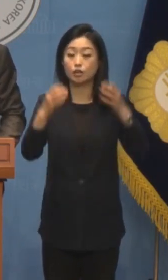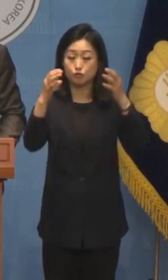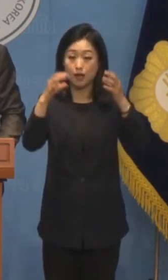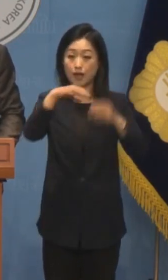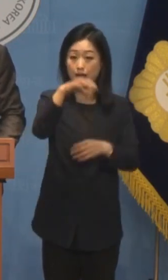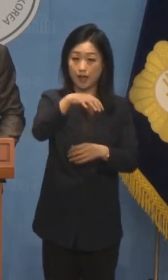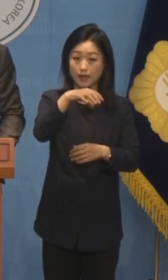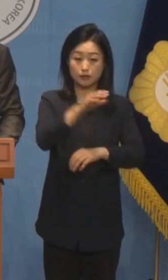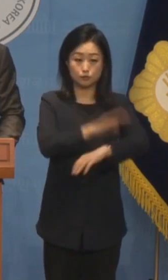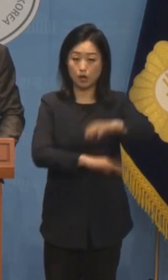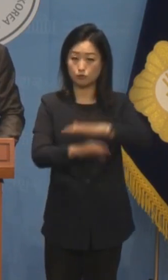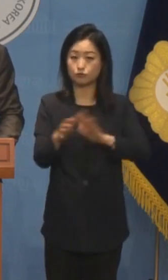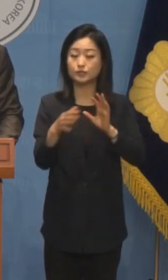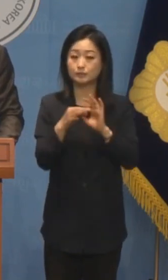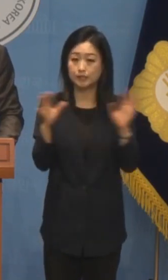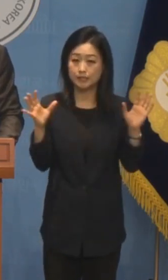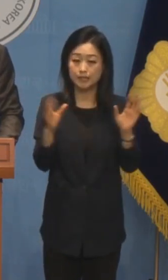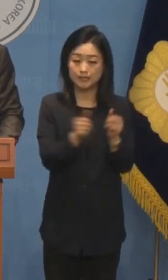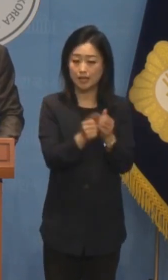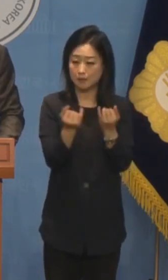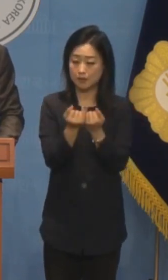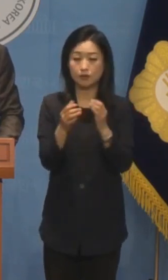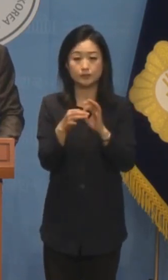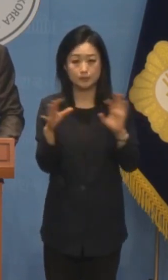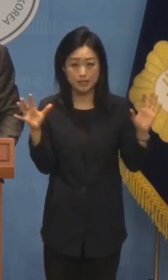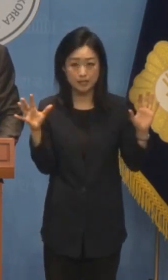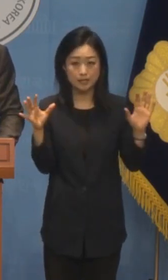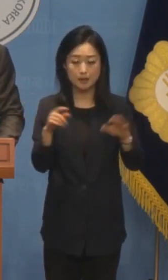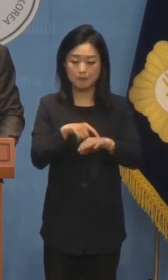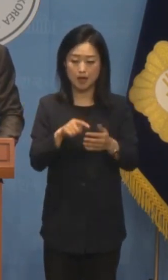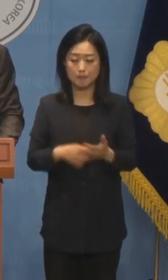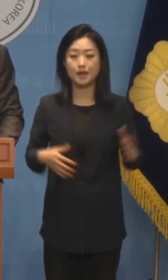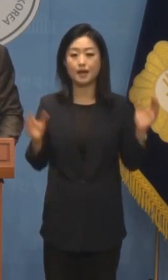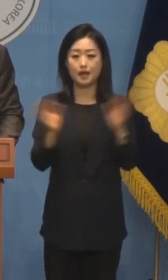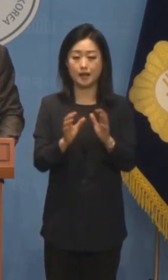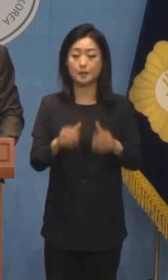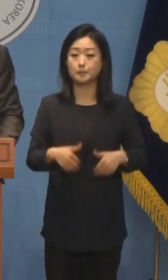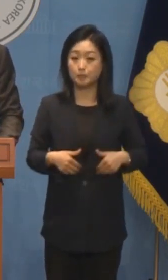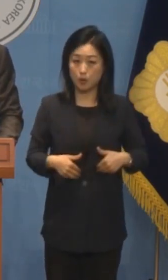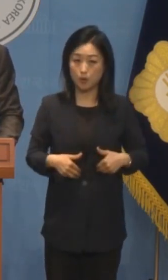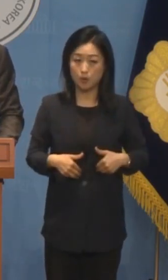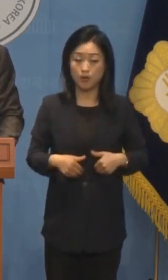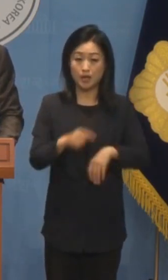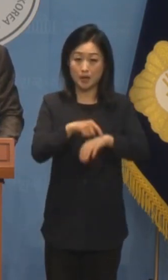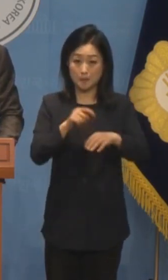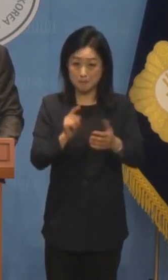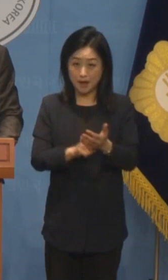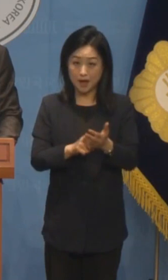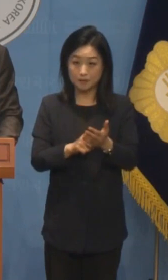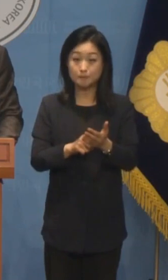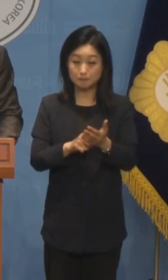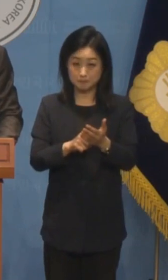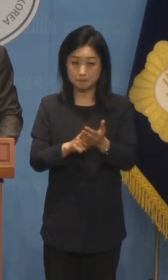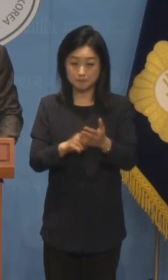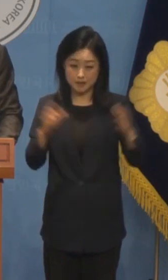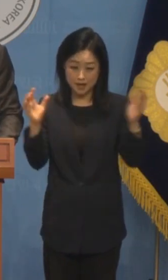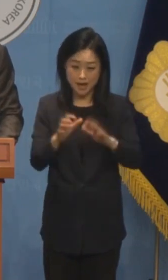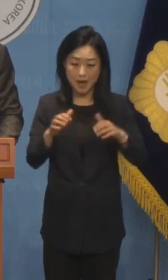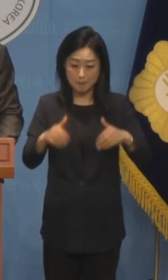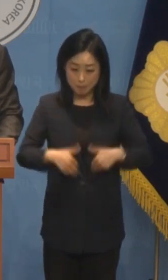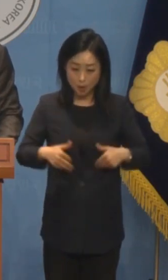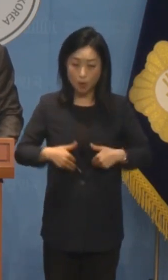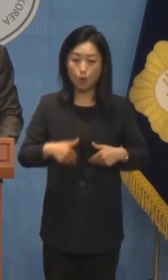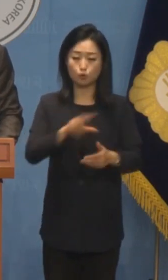국가에는 좌우를 떠나 남녀노소를 떠나 한 마음을 가져야 할 때와 한 마음을 가져야 하는 주제가 있습니다.